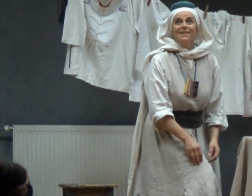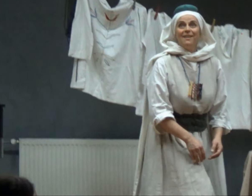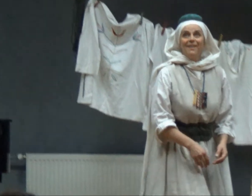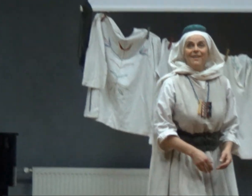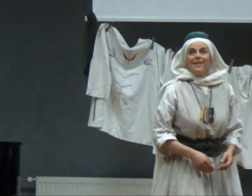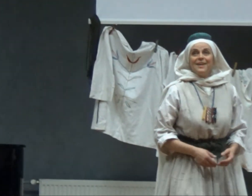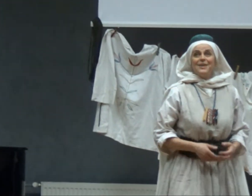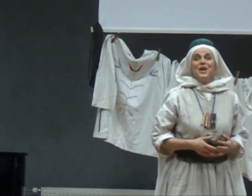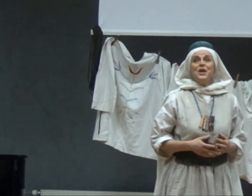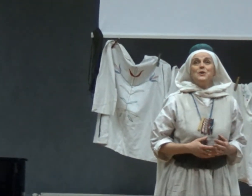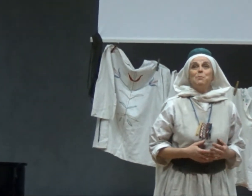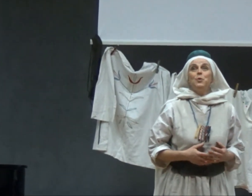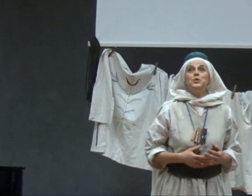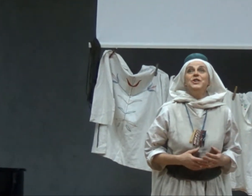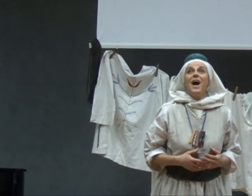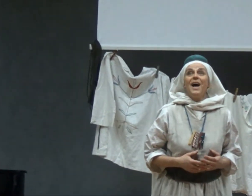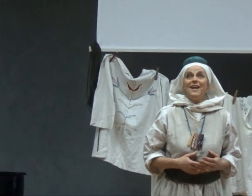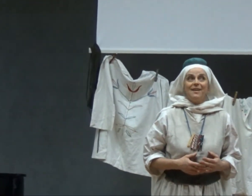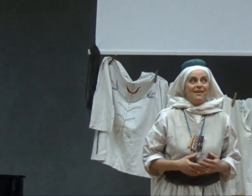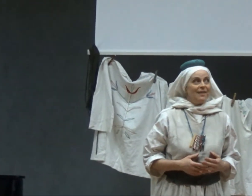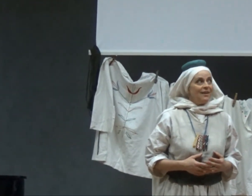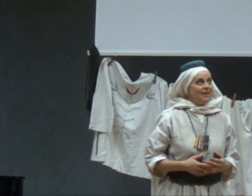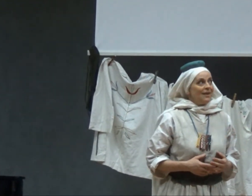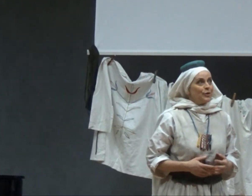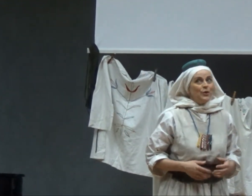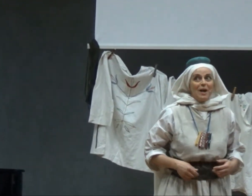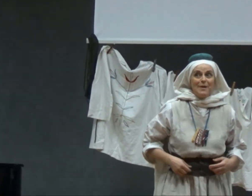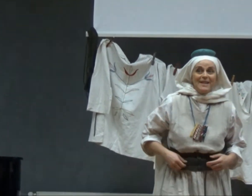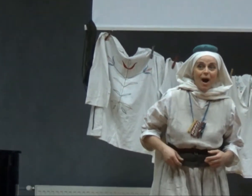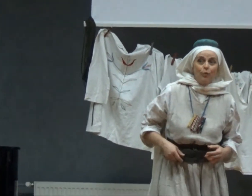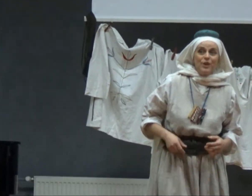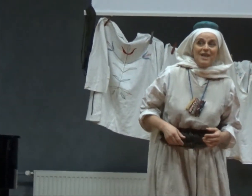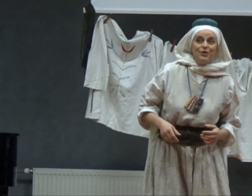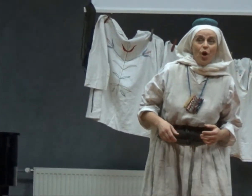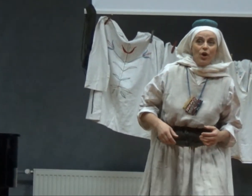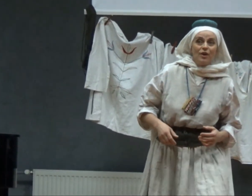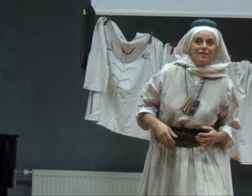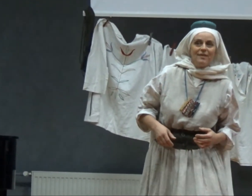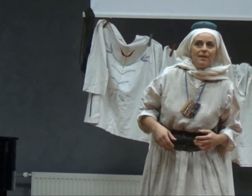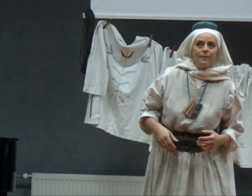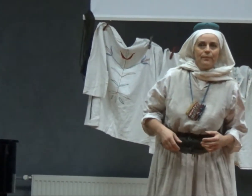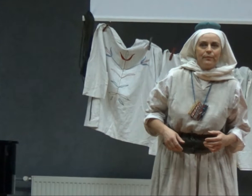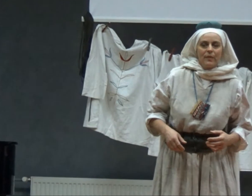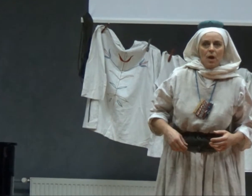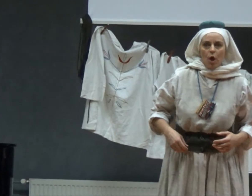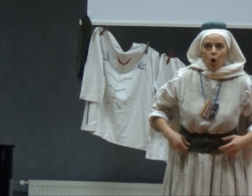Palaiminkit mane gilios paukštelį, kurie man jaunai giedojo.